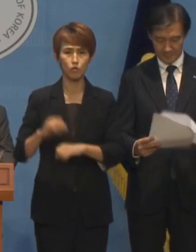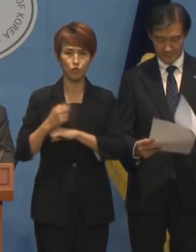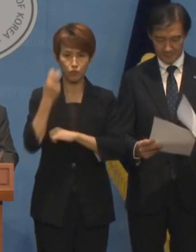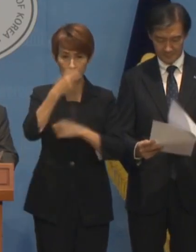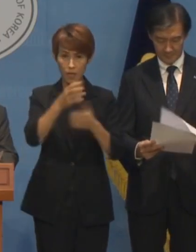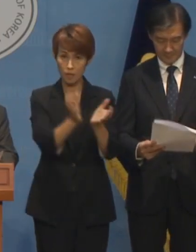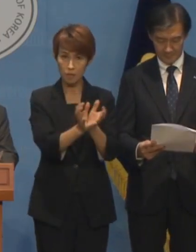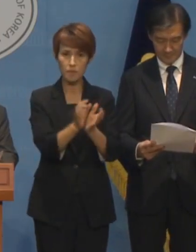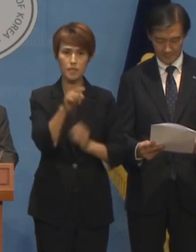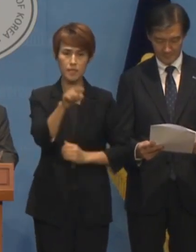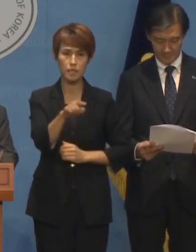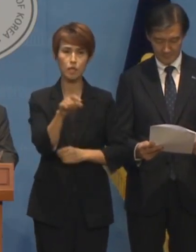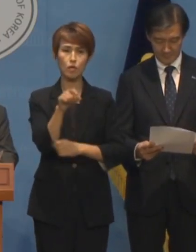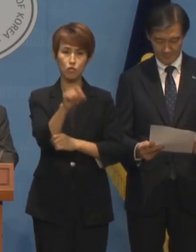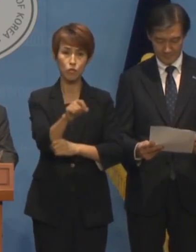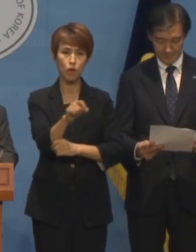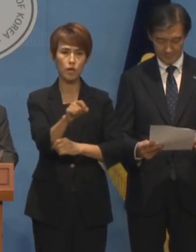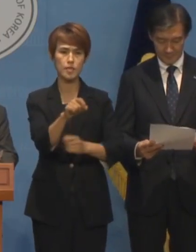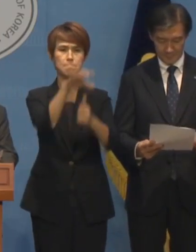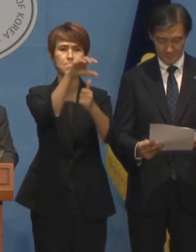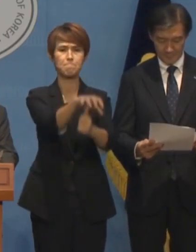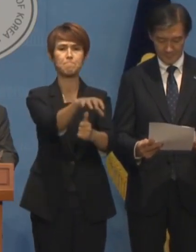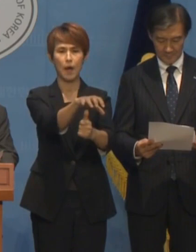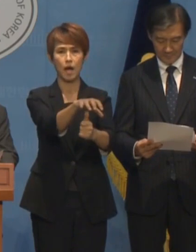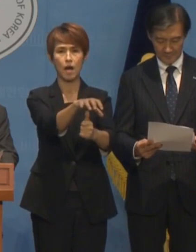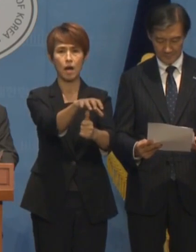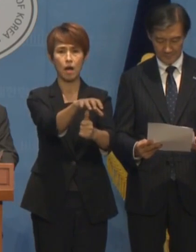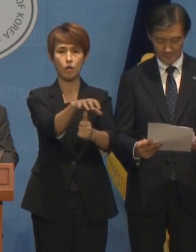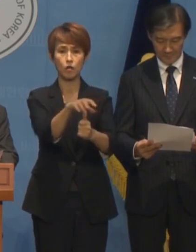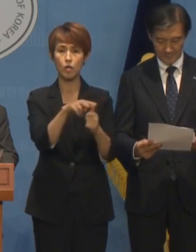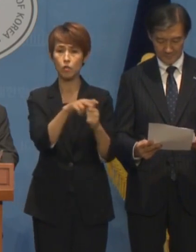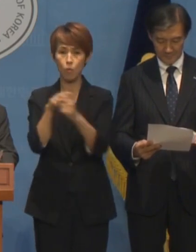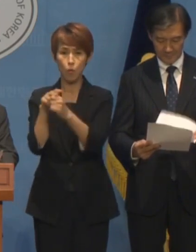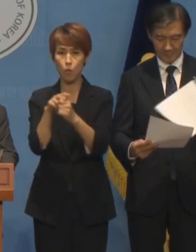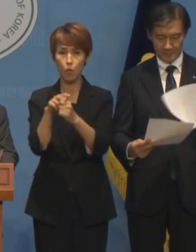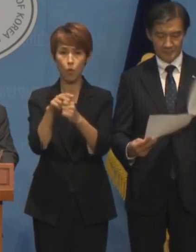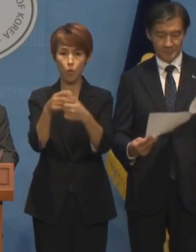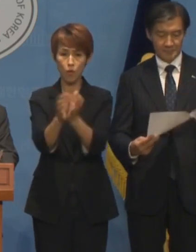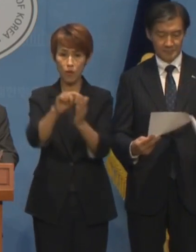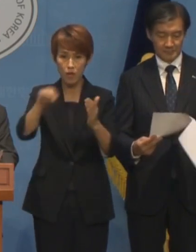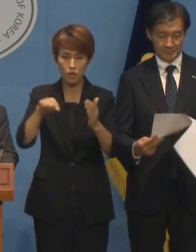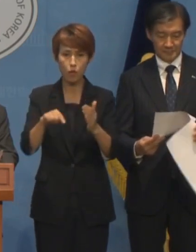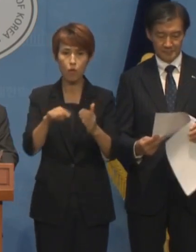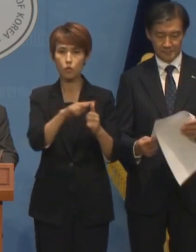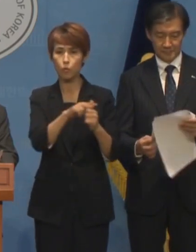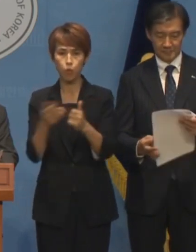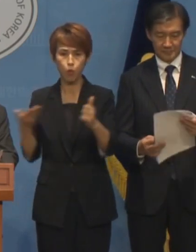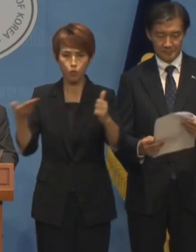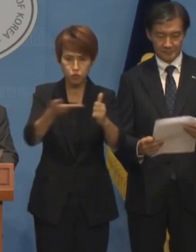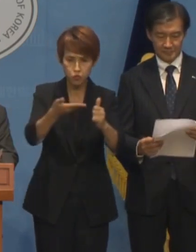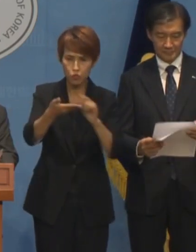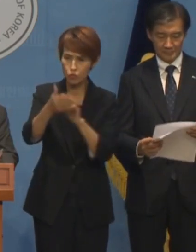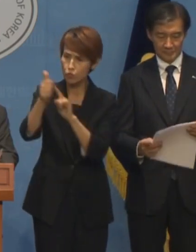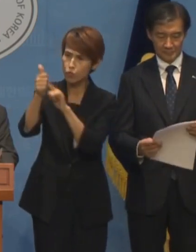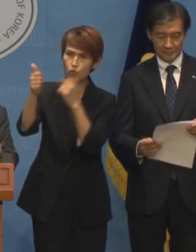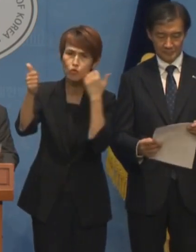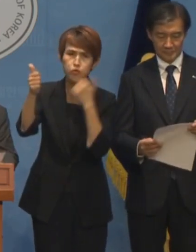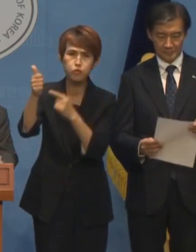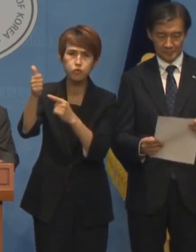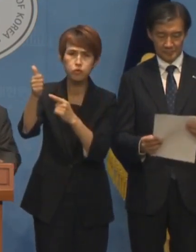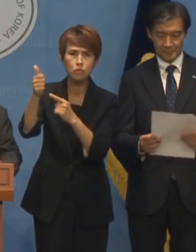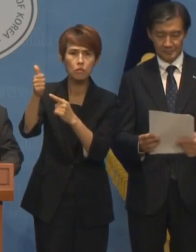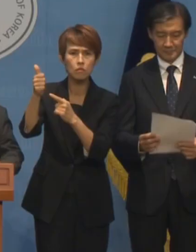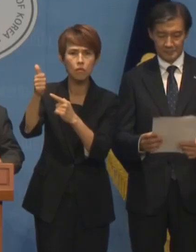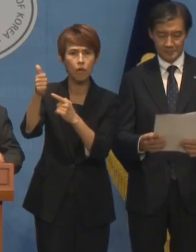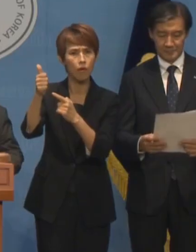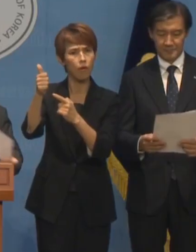군수사당국은 해당 군무원을 구속했는데 정보사 내에서 이런 정보를 제공한 조력자는